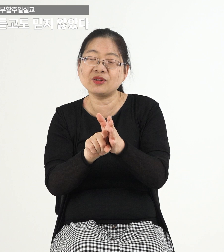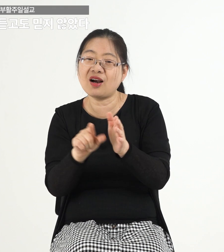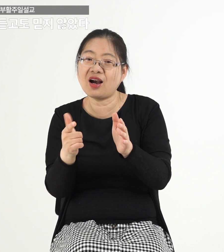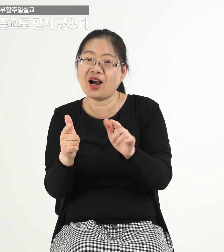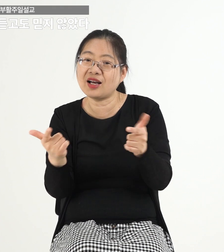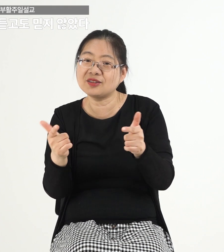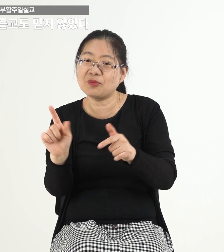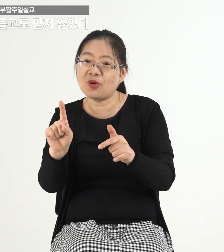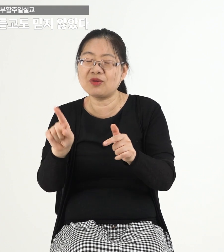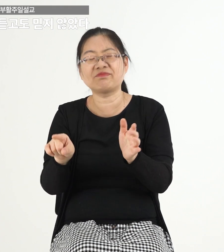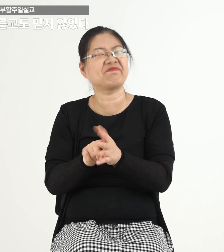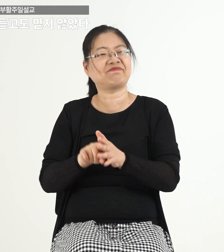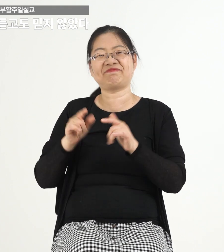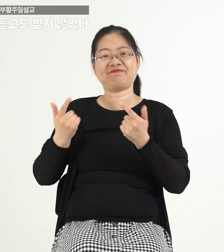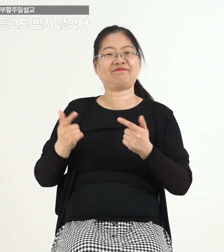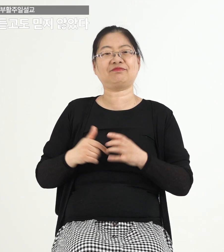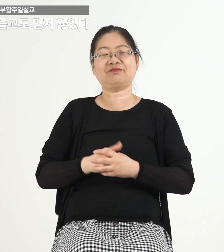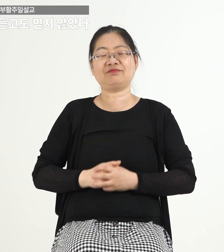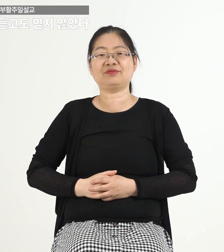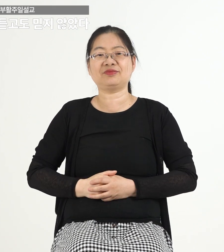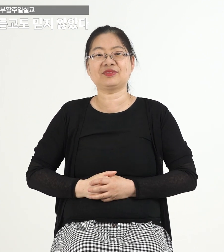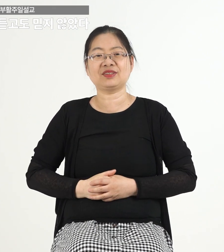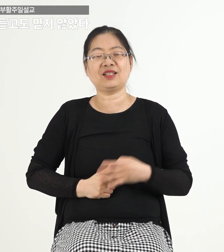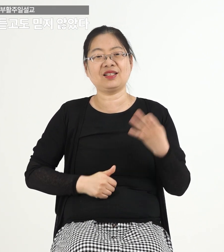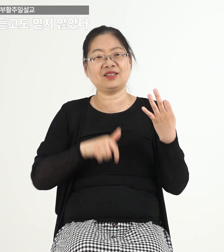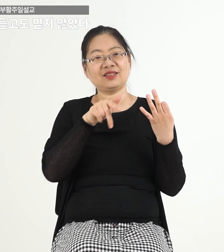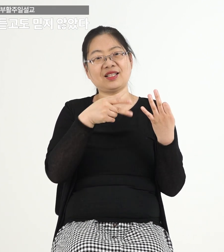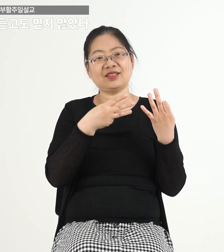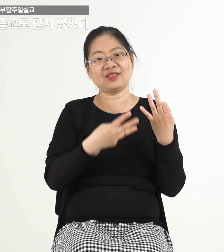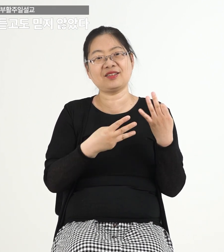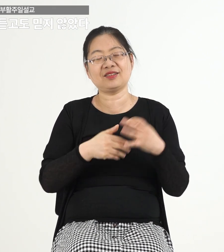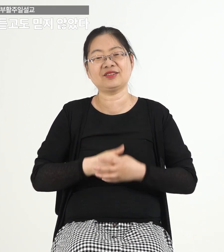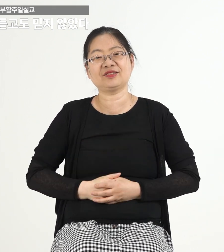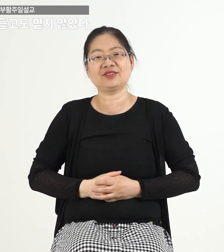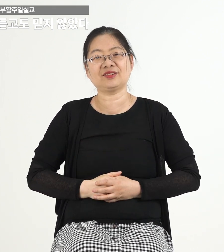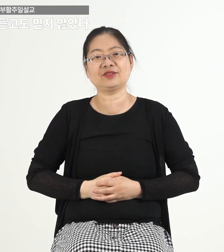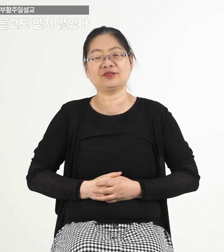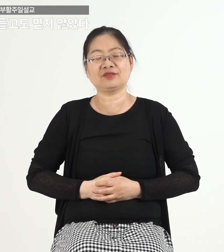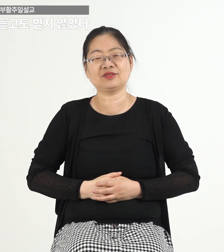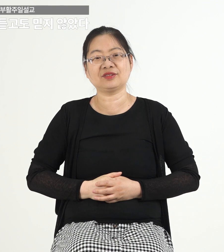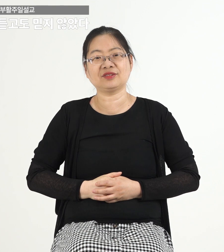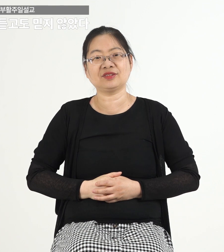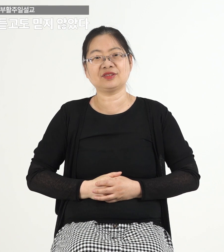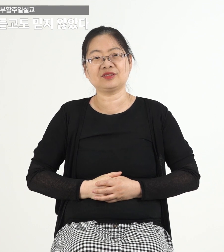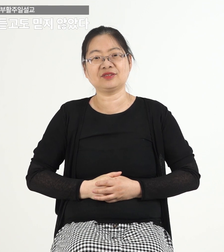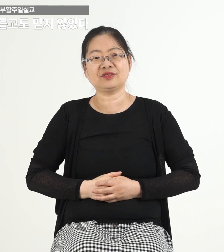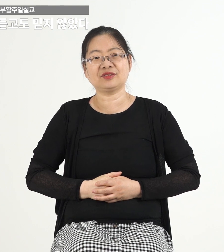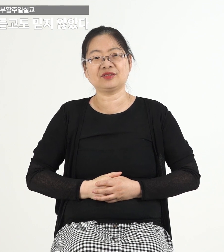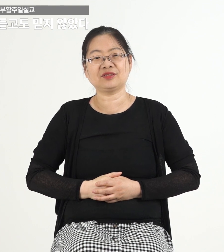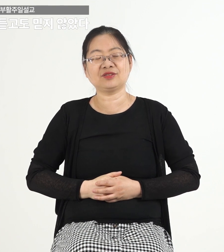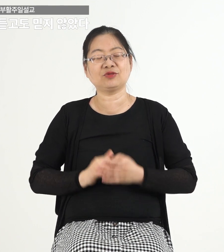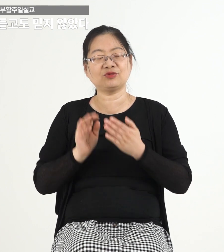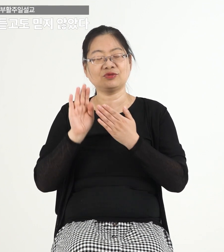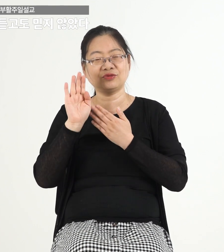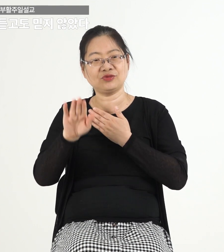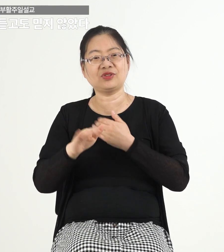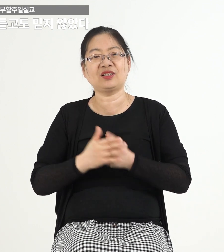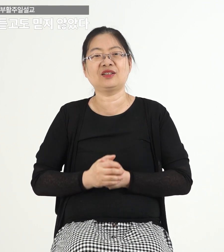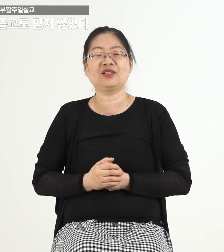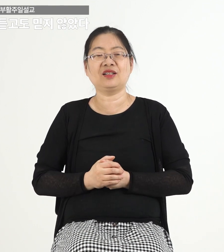아니하니라. 믿지 아니하니라. 자, 이제 14절 거의 다 왔어요. 그